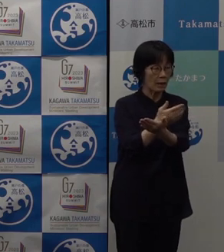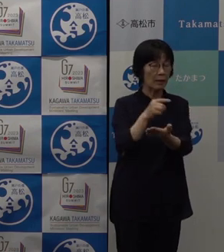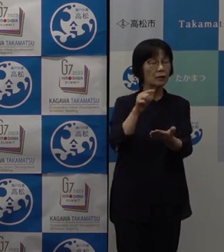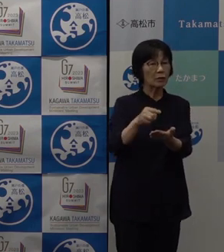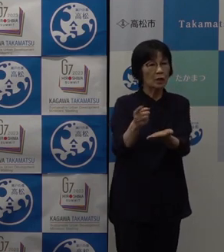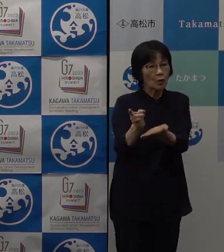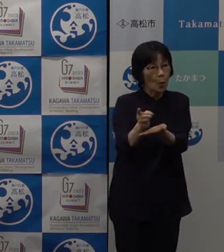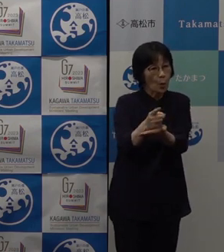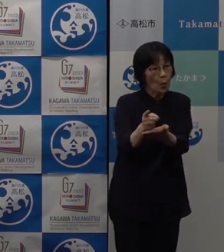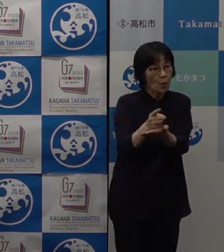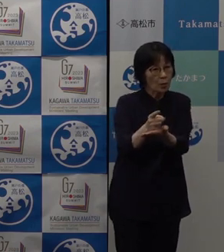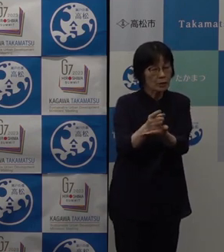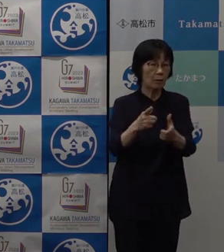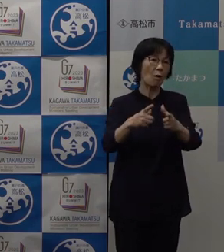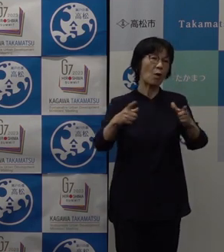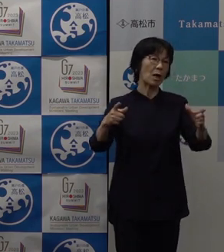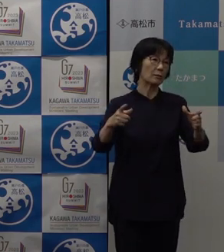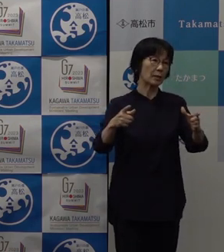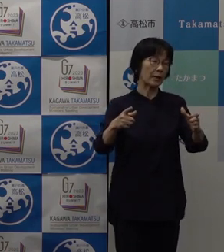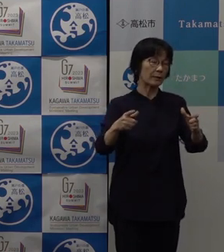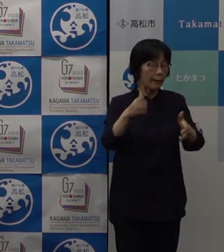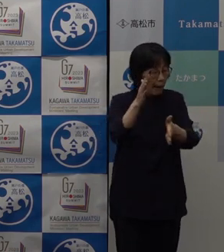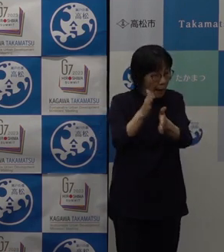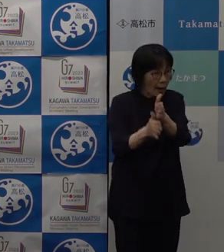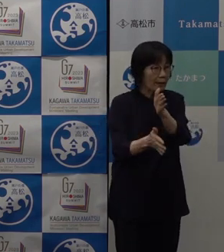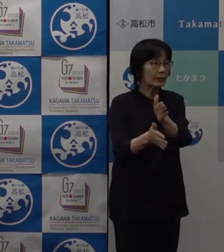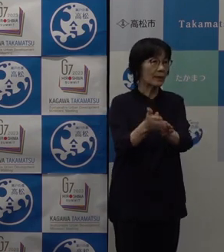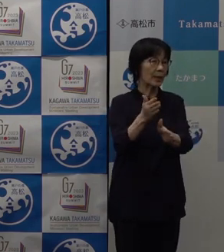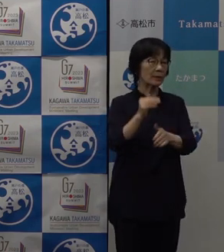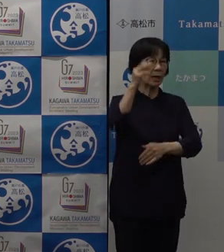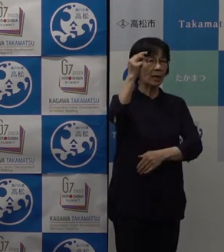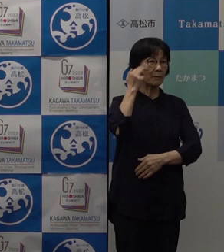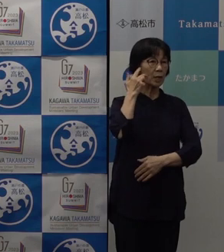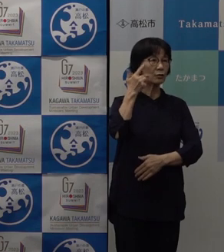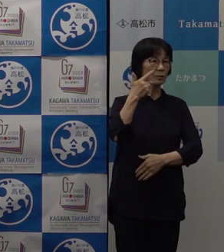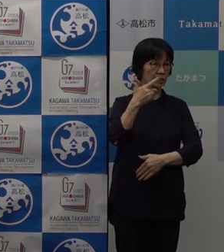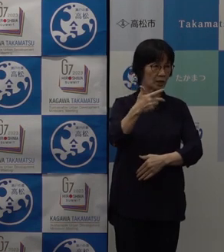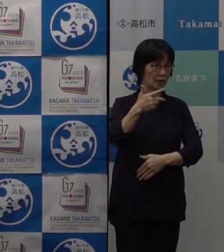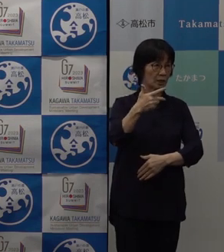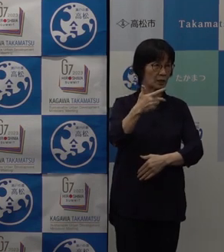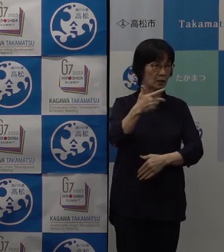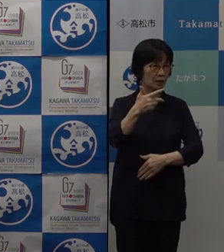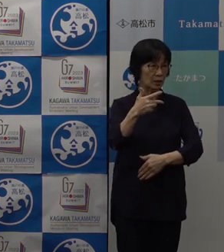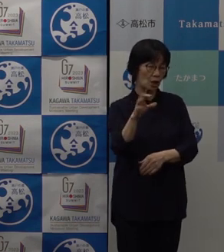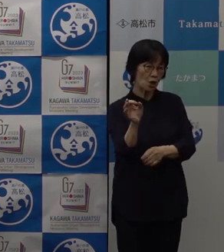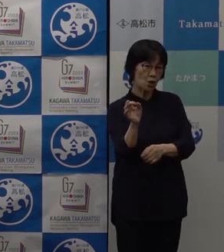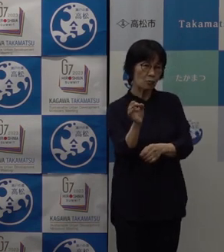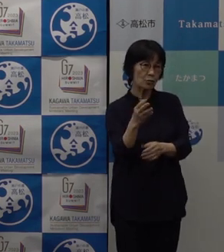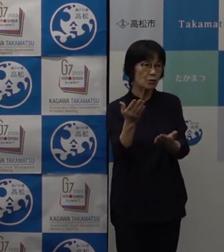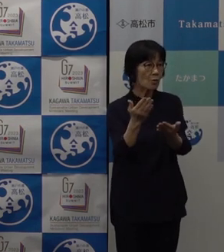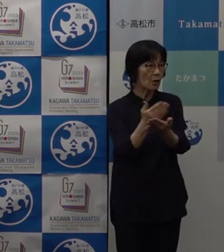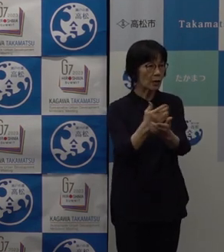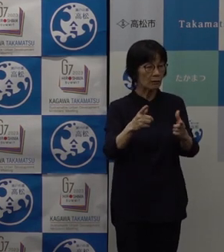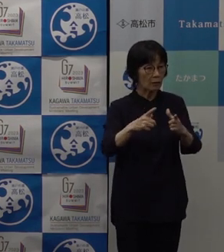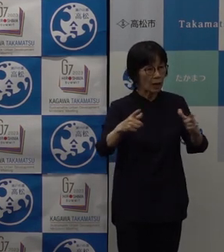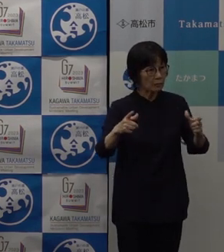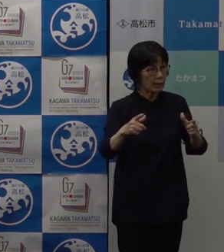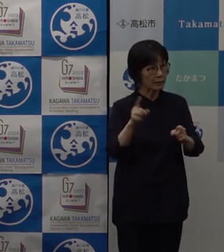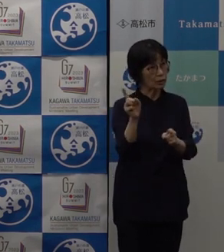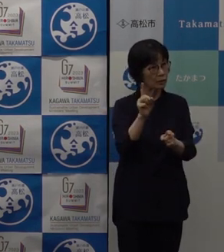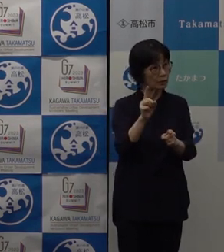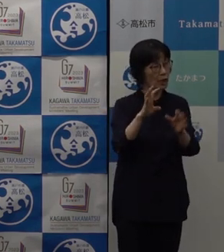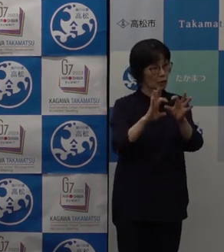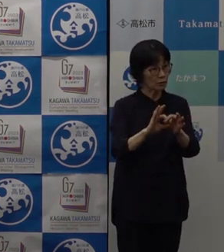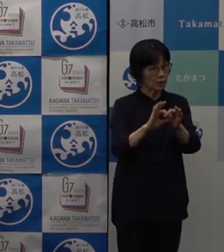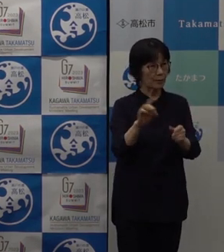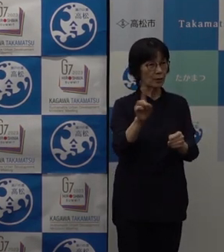まで拡大したと思うんですけれども、改めてこの高松市での、無償化年齢の拡大の意図というのを伺っていたんです